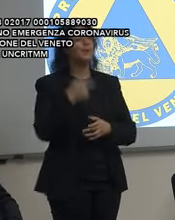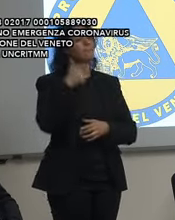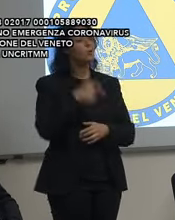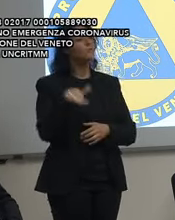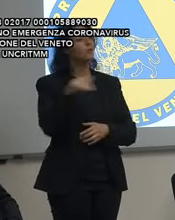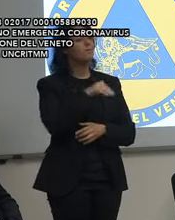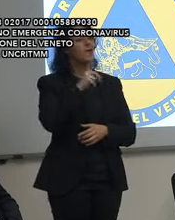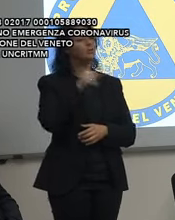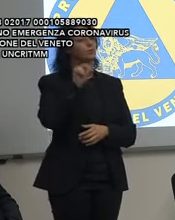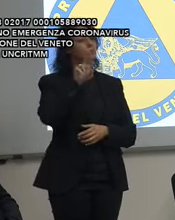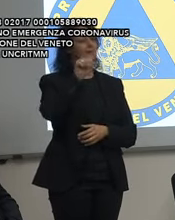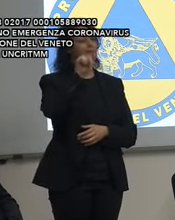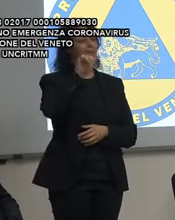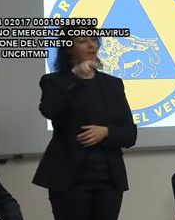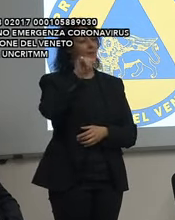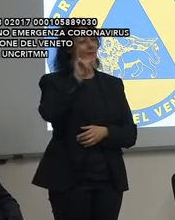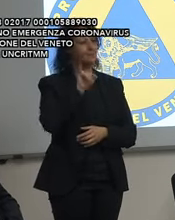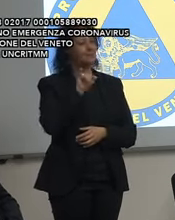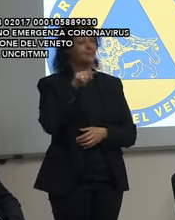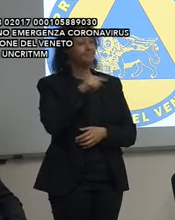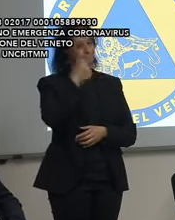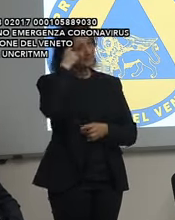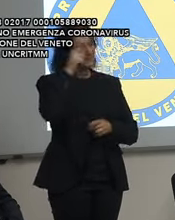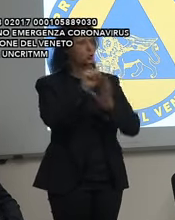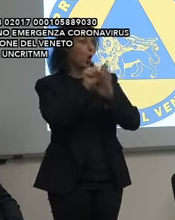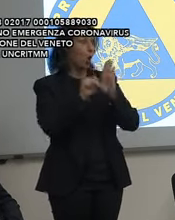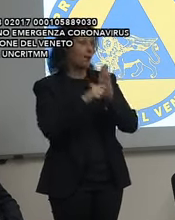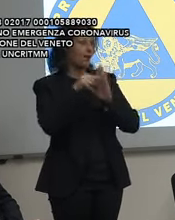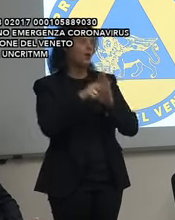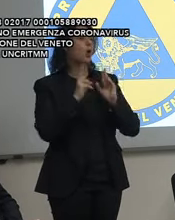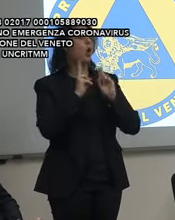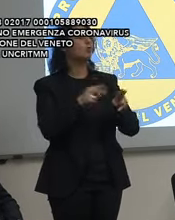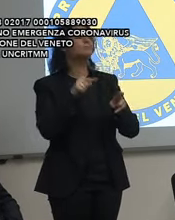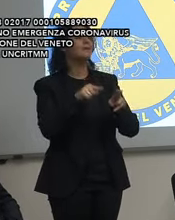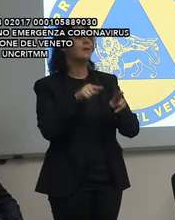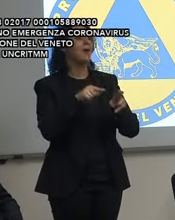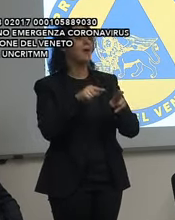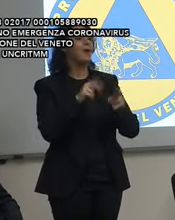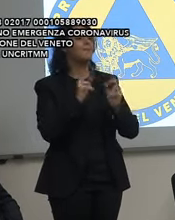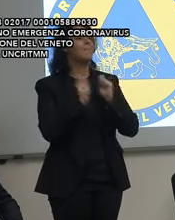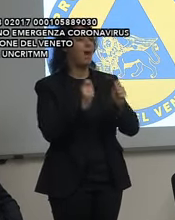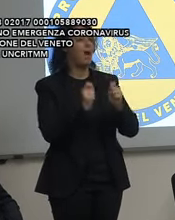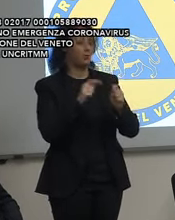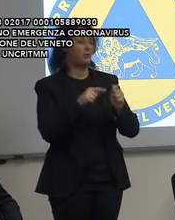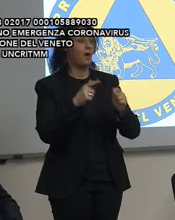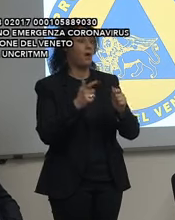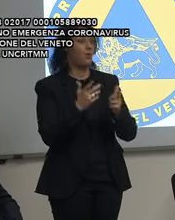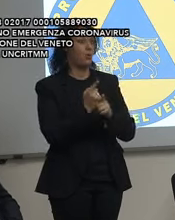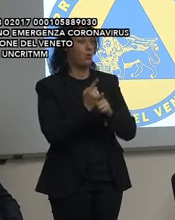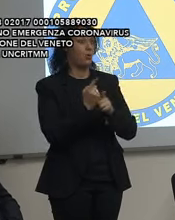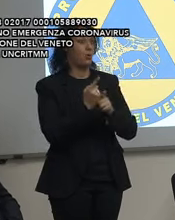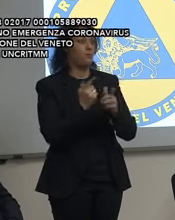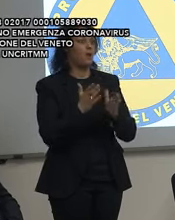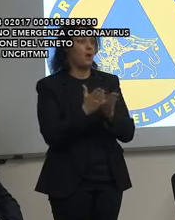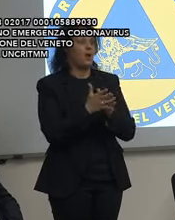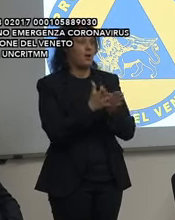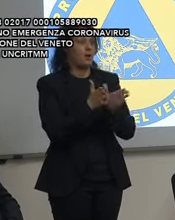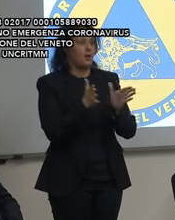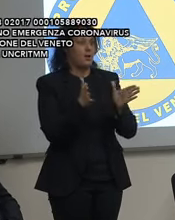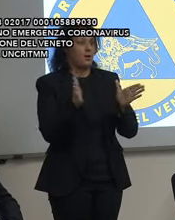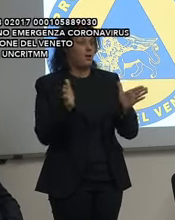dove da secoli l'ospedale di Padova sta crescendo. Bene, noi riproponiamo oggi